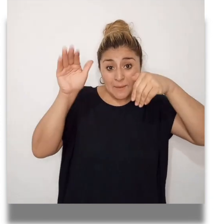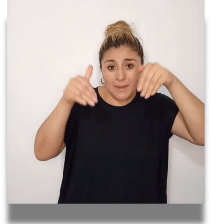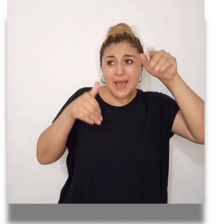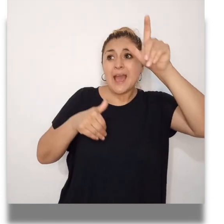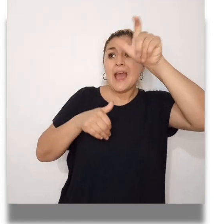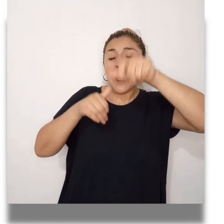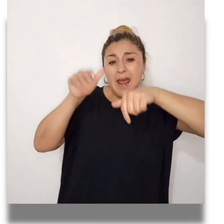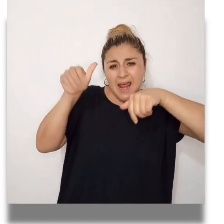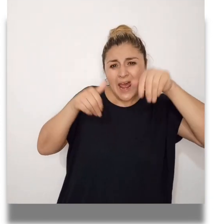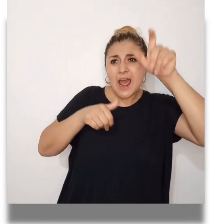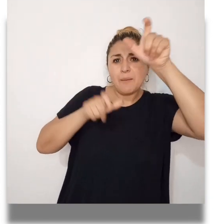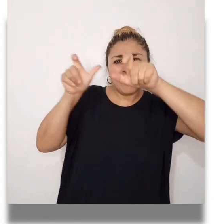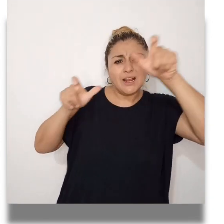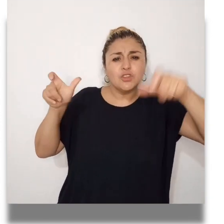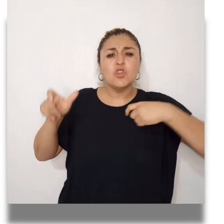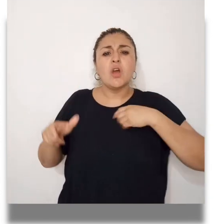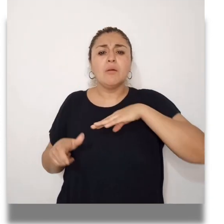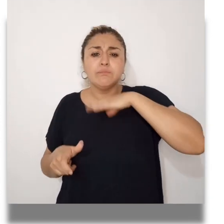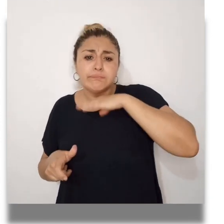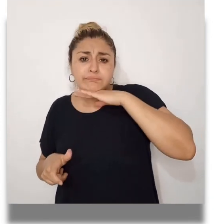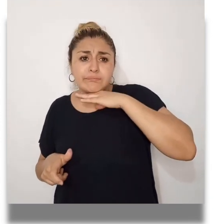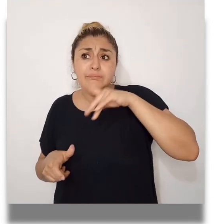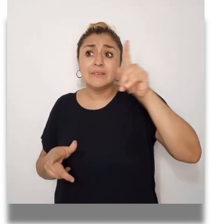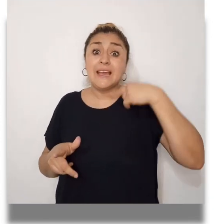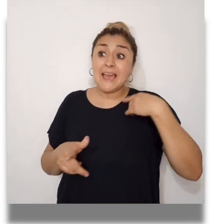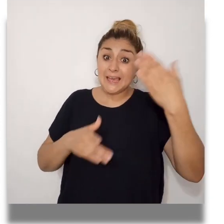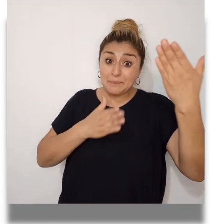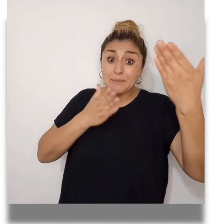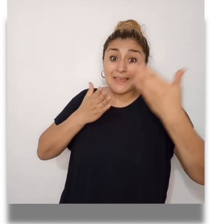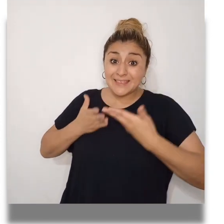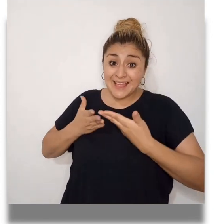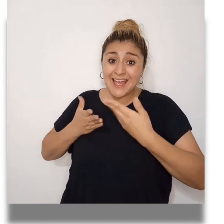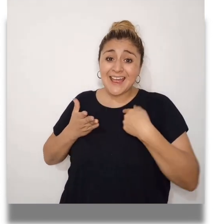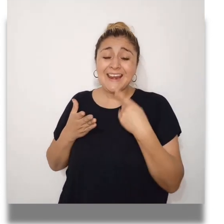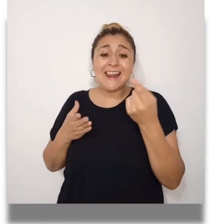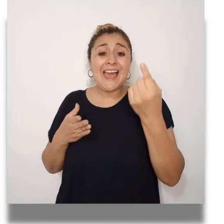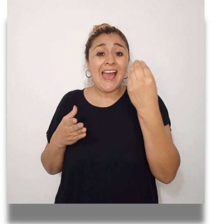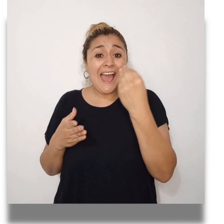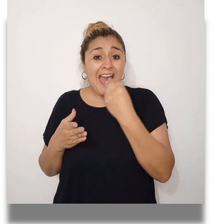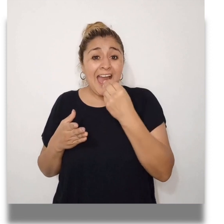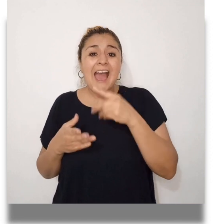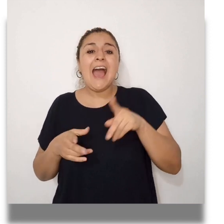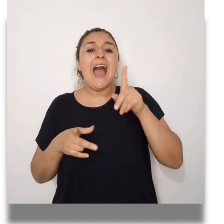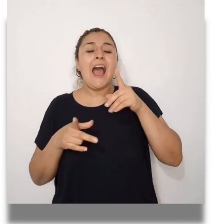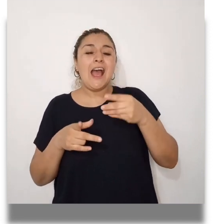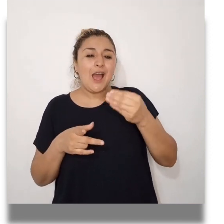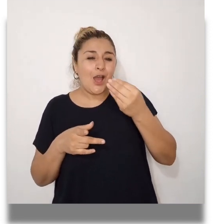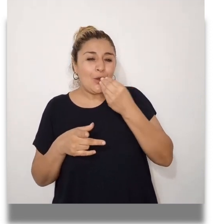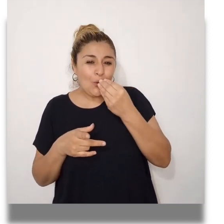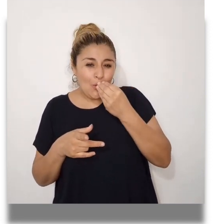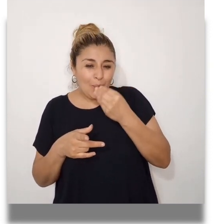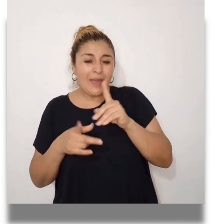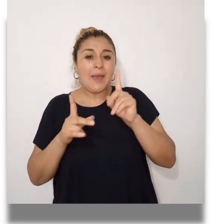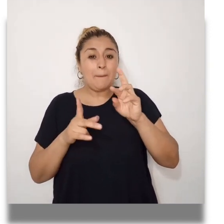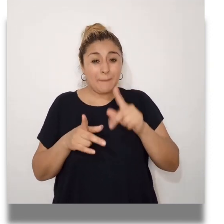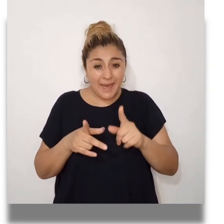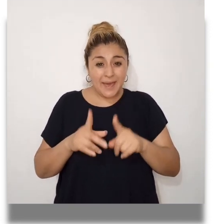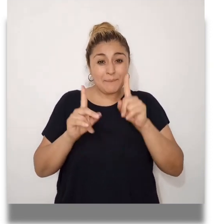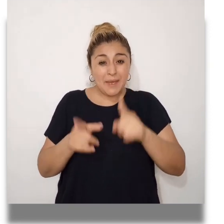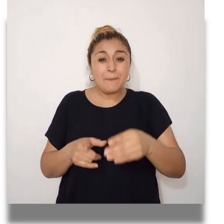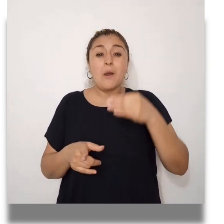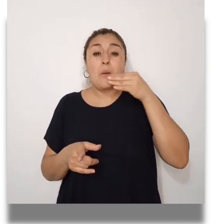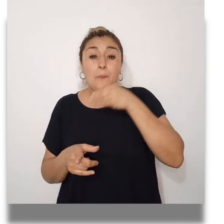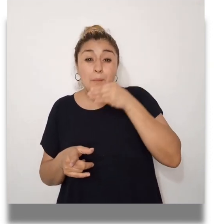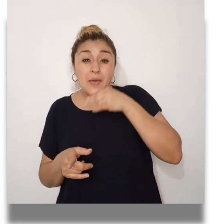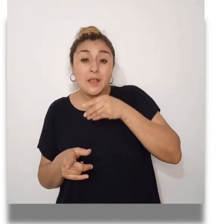venid, comed mi pan y bebed del vino que yo he mezclado. Dejad las simplezas